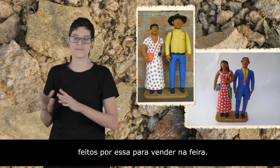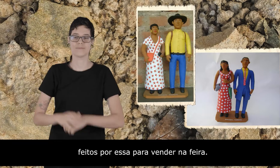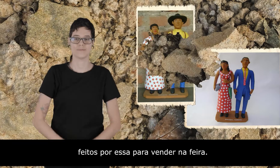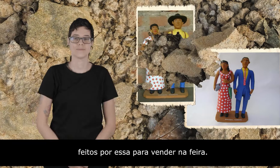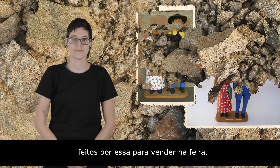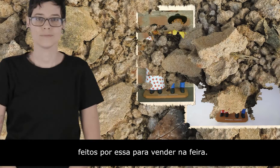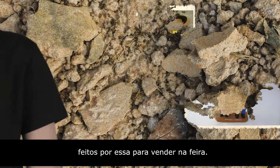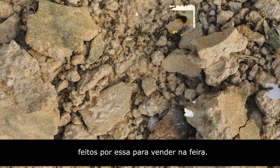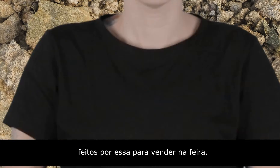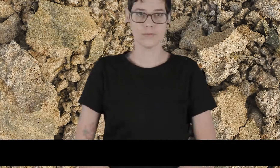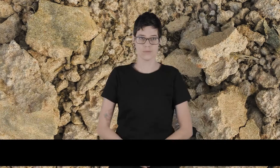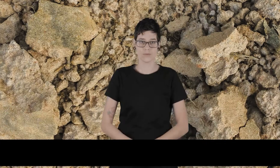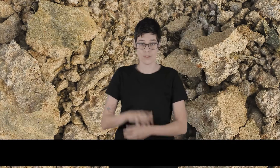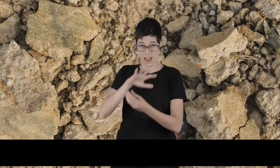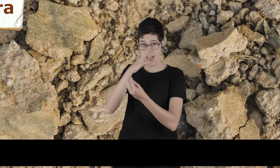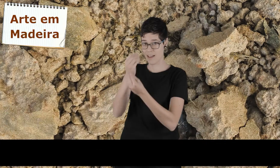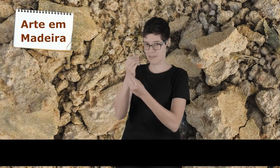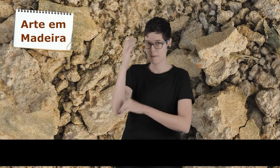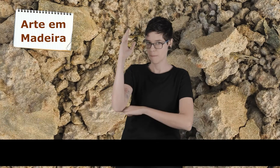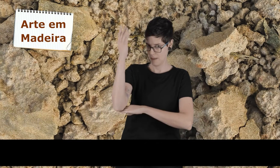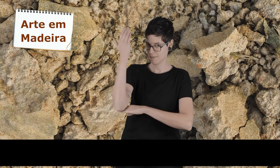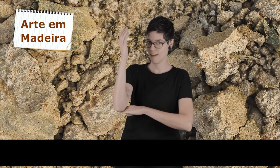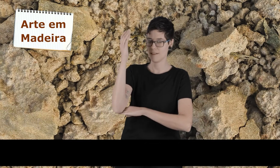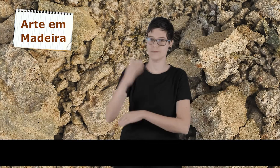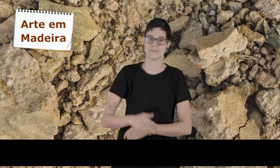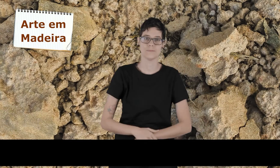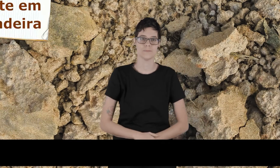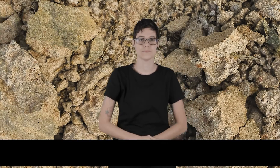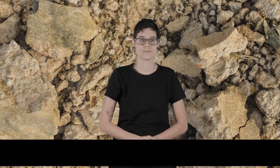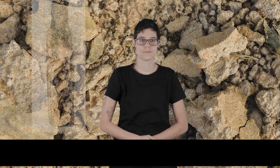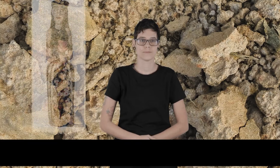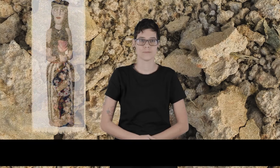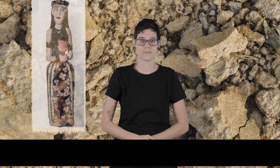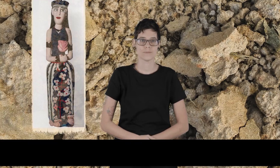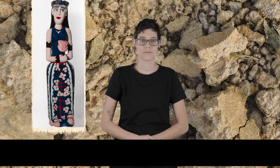essa para vender na feira. Arte em madeira.